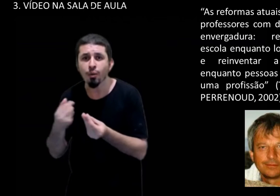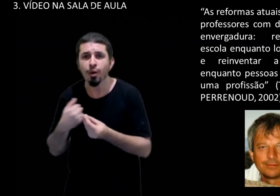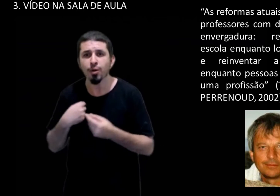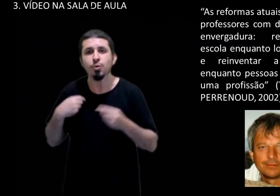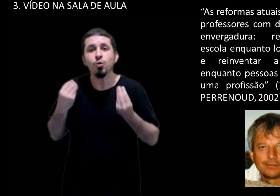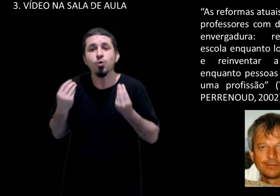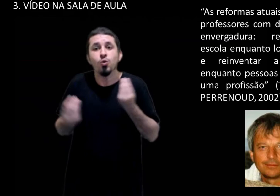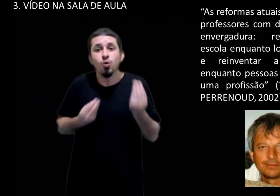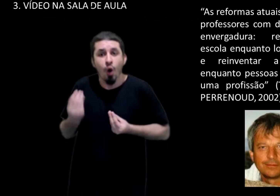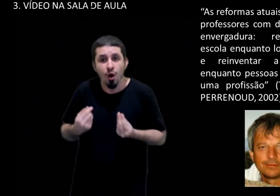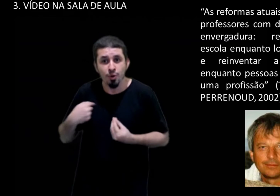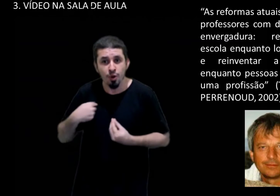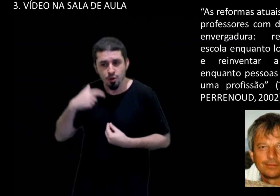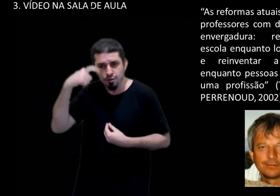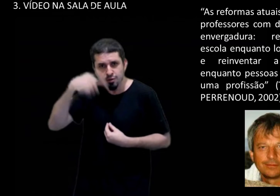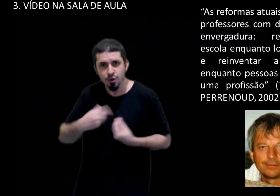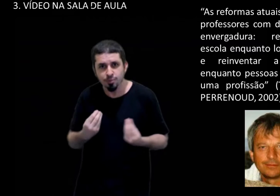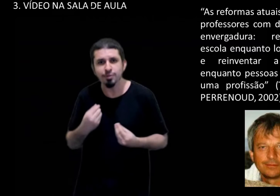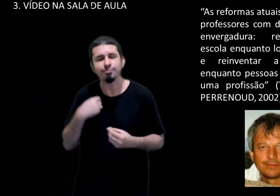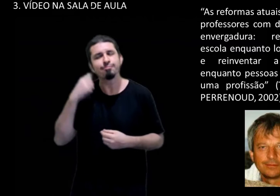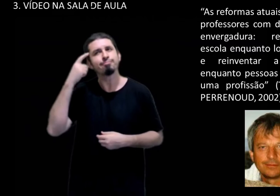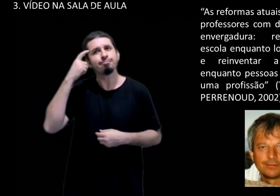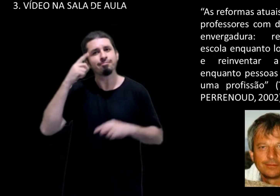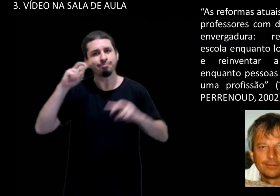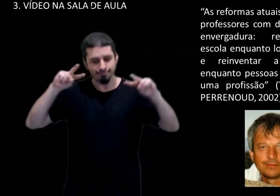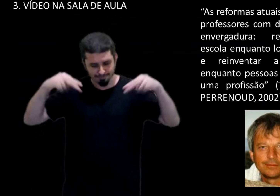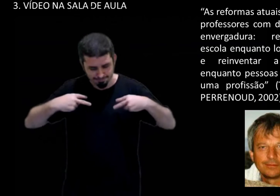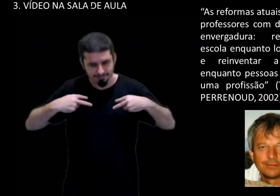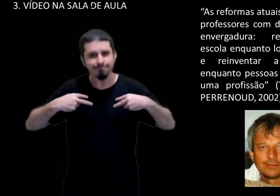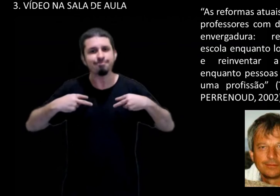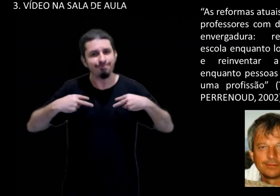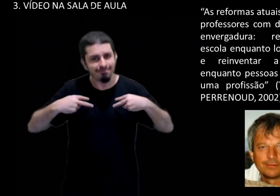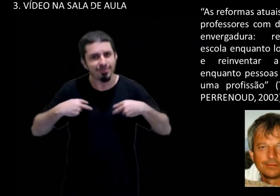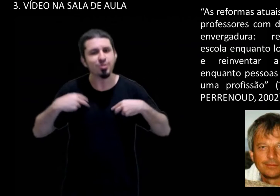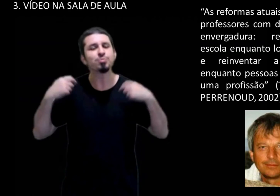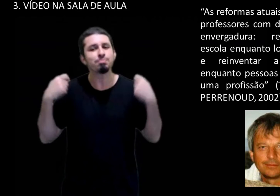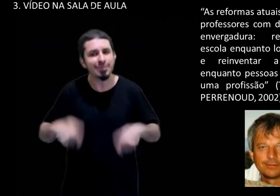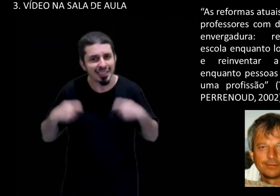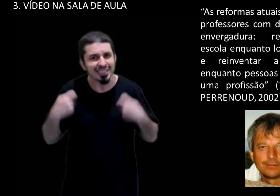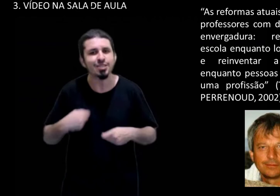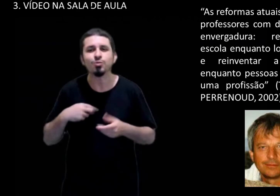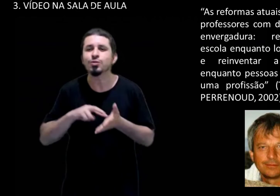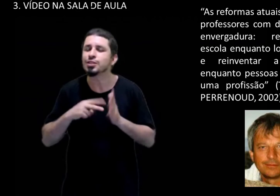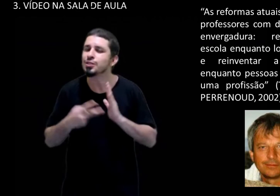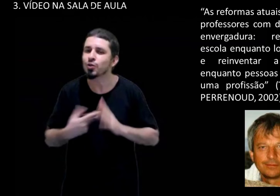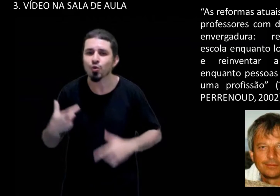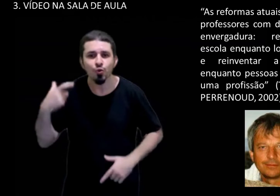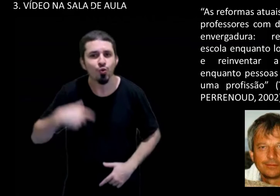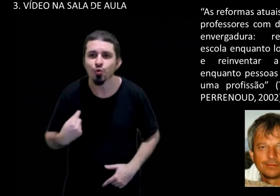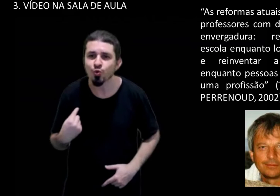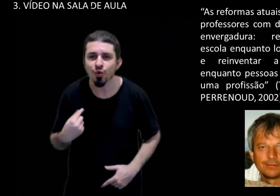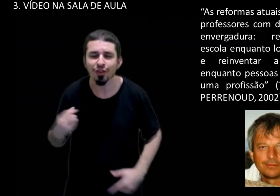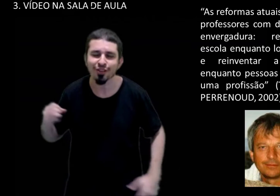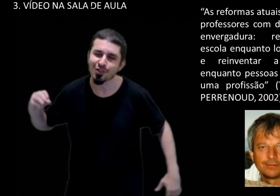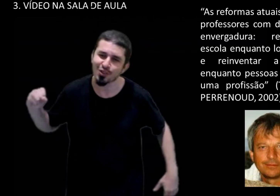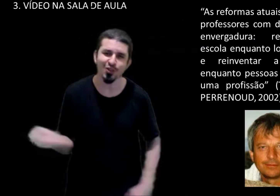se ressignificar. Pensamos, assim, que a proposta que vem como um advento de novos objetivos